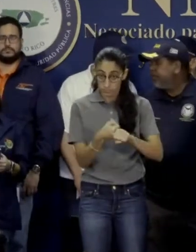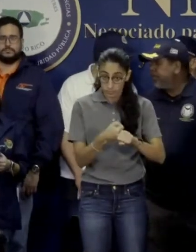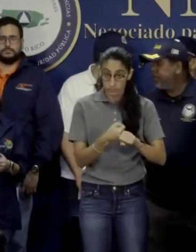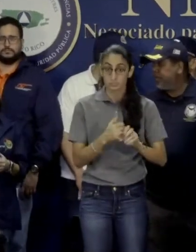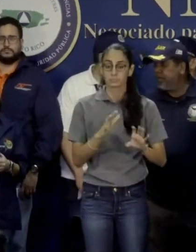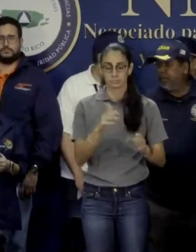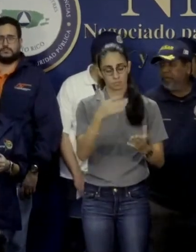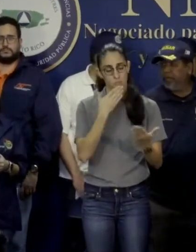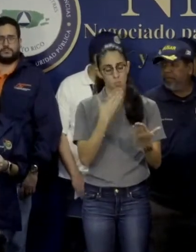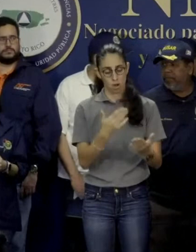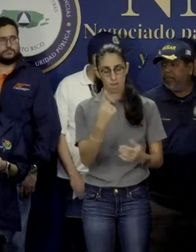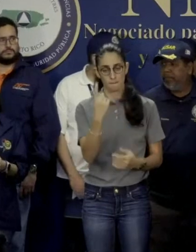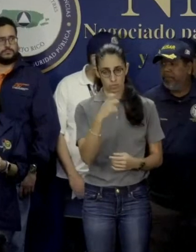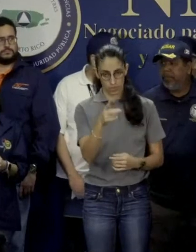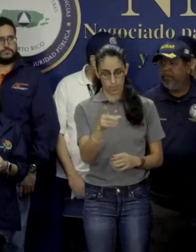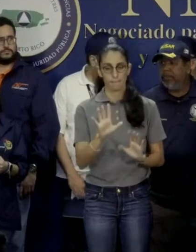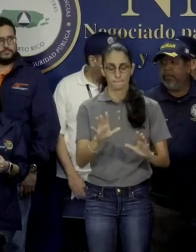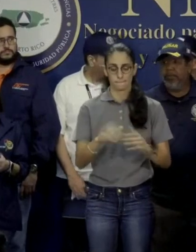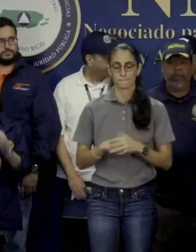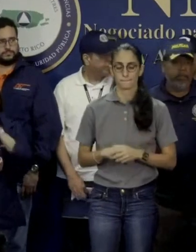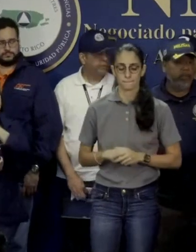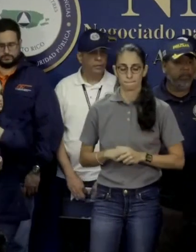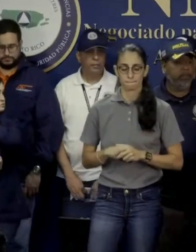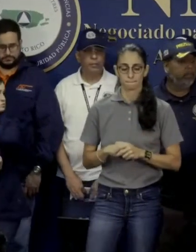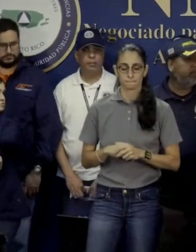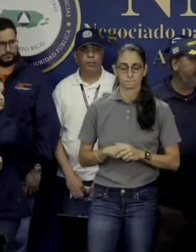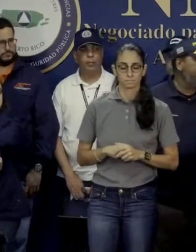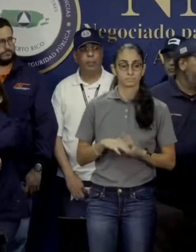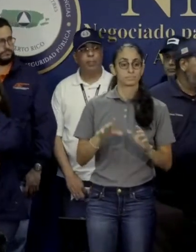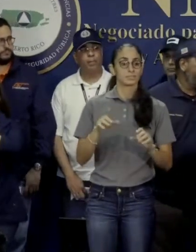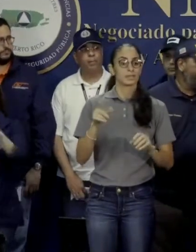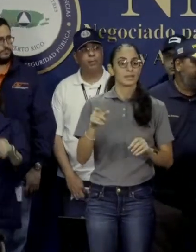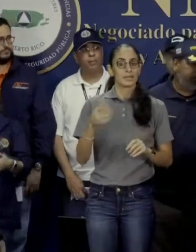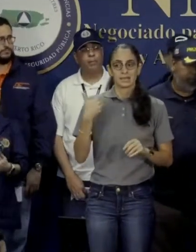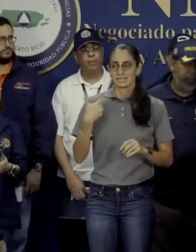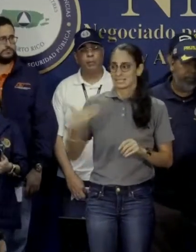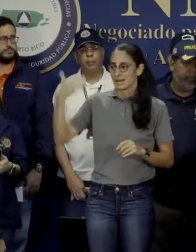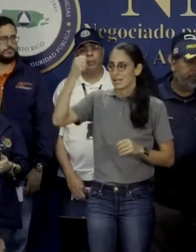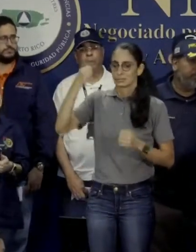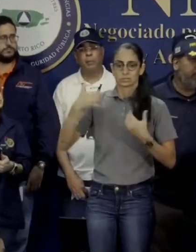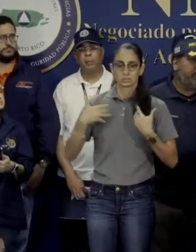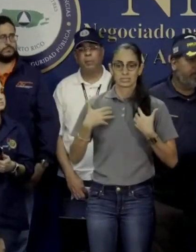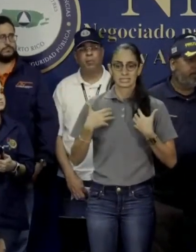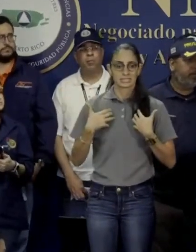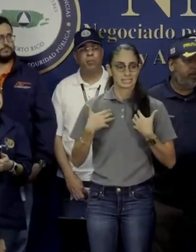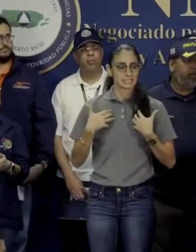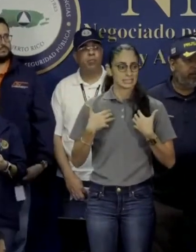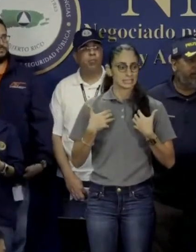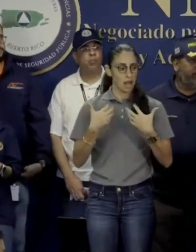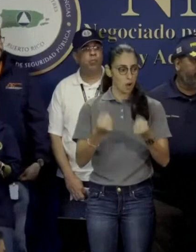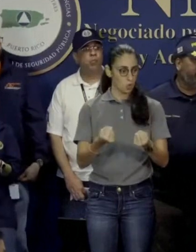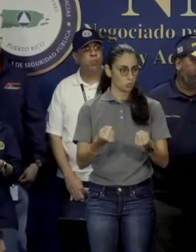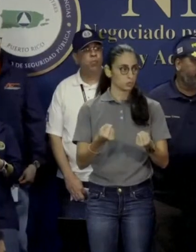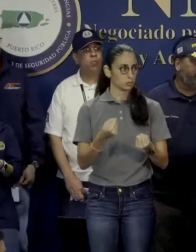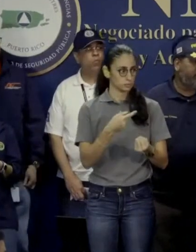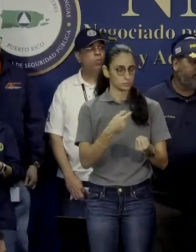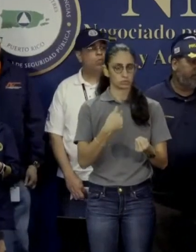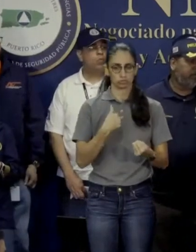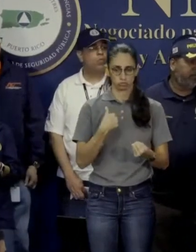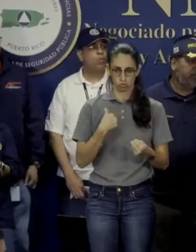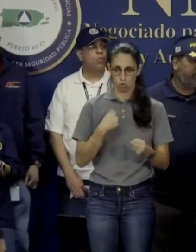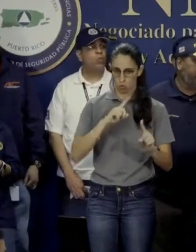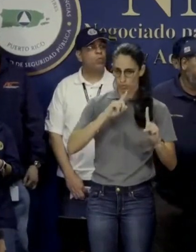muy buena pregunta. ¿Sin inconvenientes o sí? No, muy buena pregunta. Y el secretario de Salud está presente, que puede confirmar. Yo voy a comenzar